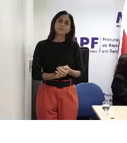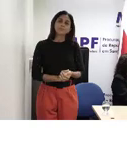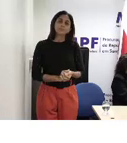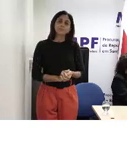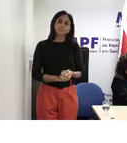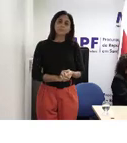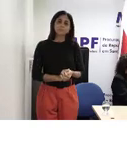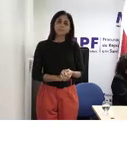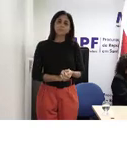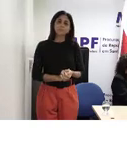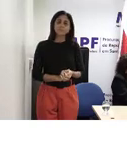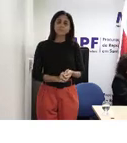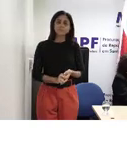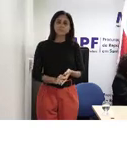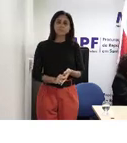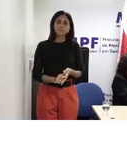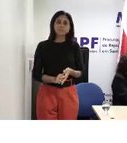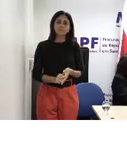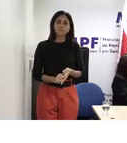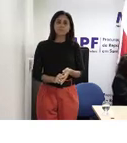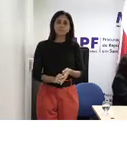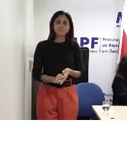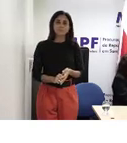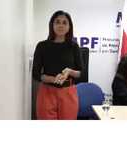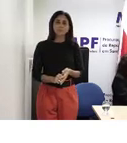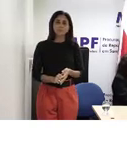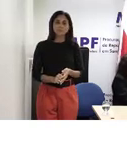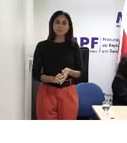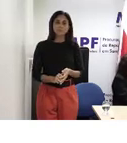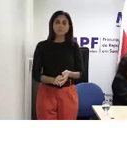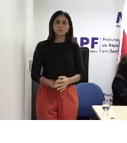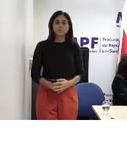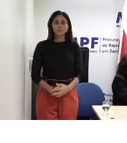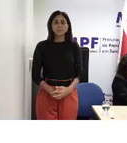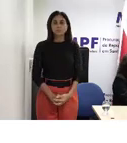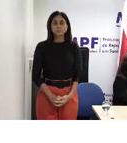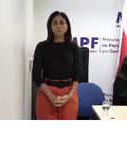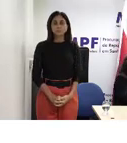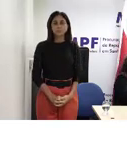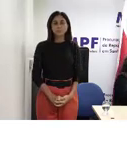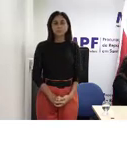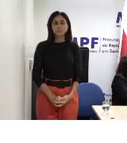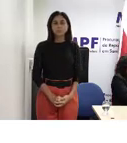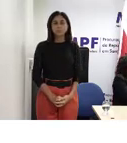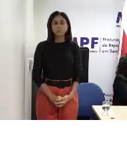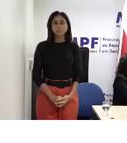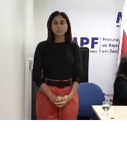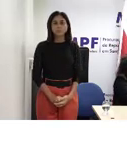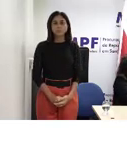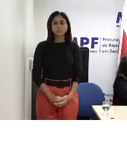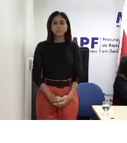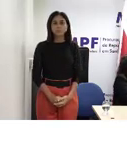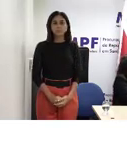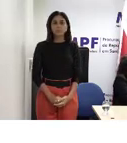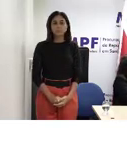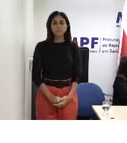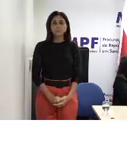por esse vacilo às vezes que é d nós certo eu sempre procuro me inclu quando eu tô falando essas coisas eu coloco um espelho na minha